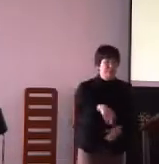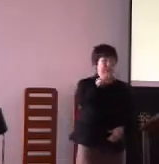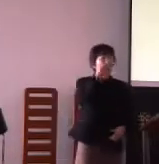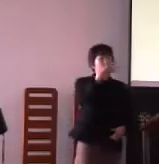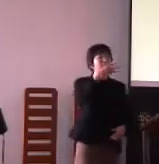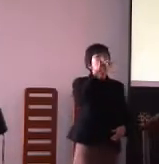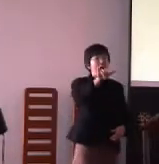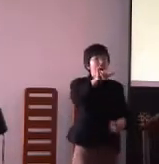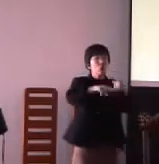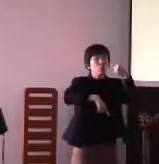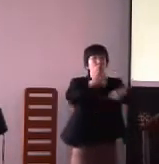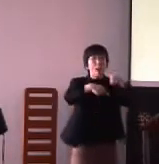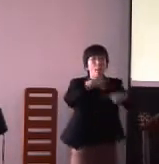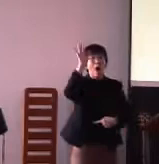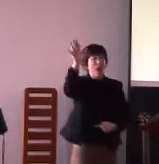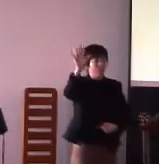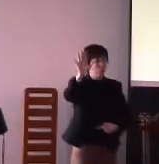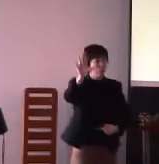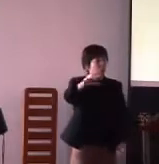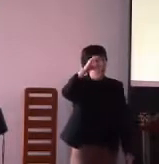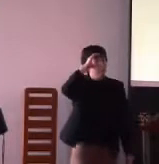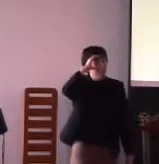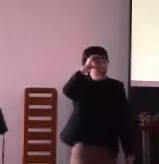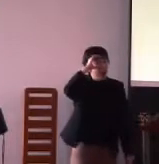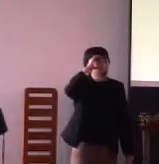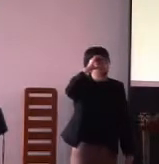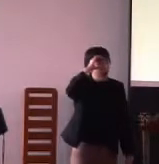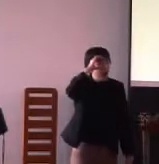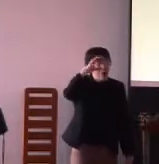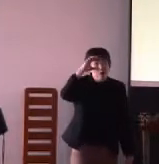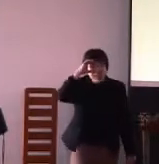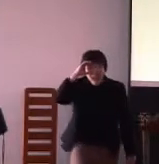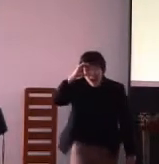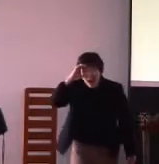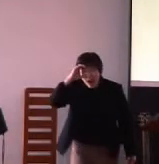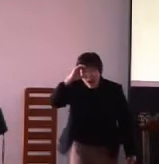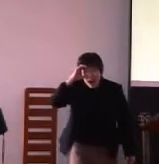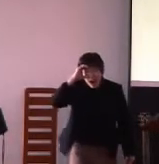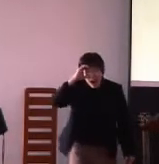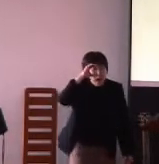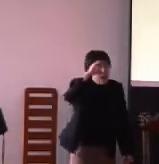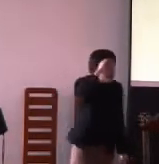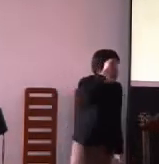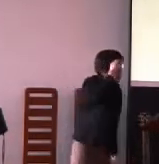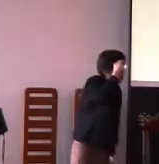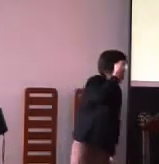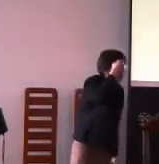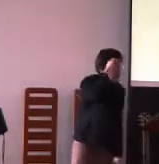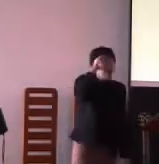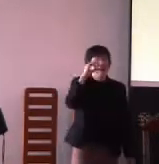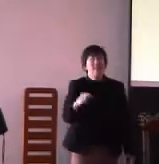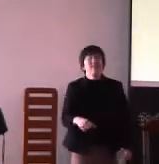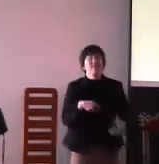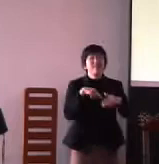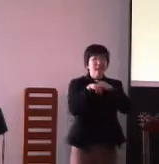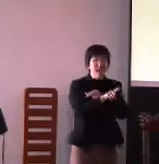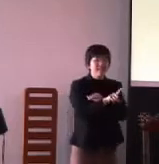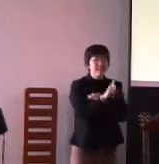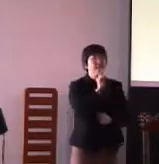ばれます。ミヤもあります。ミヤ、ミヤ、これはミヤと言います。氷っていう名前